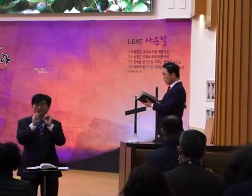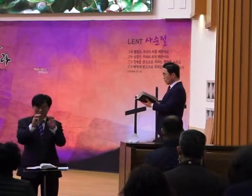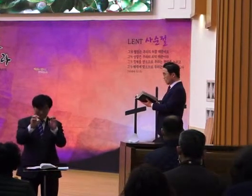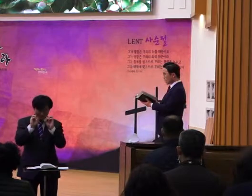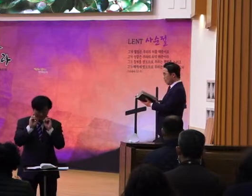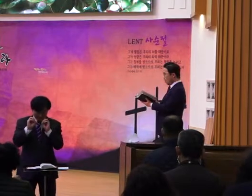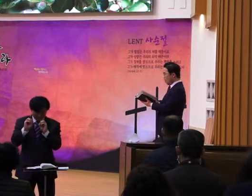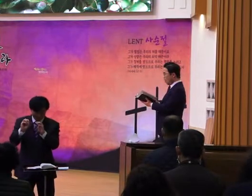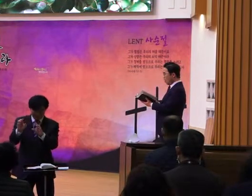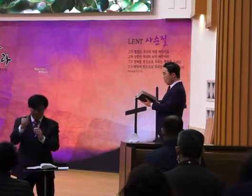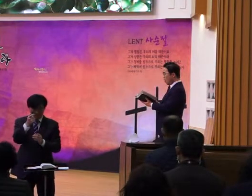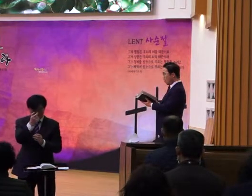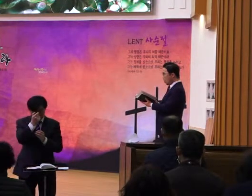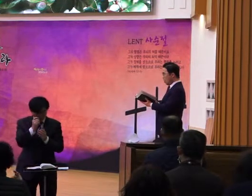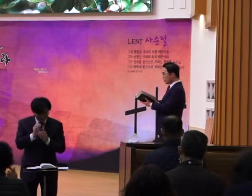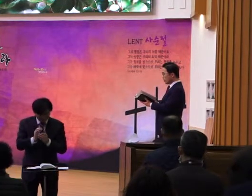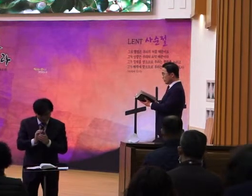전하오